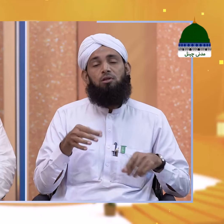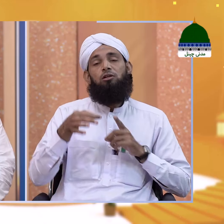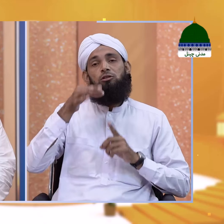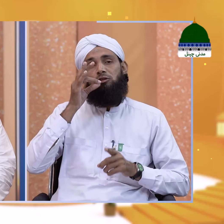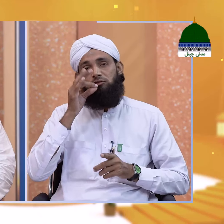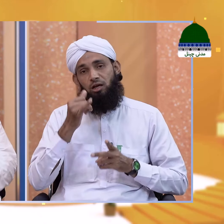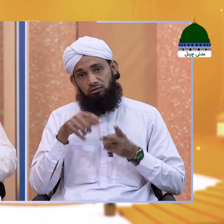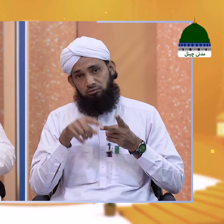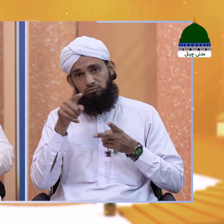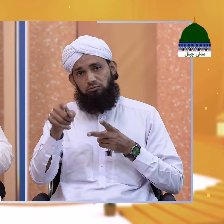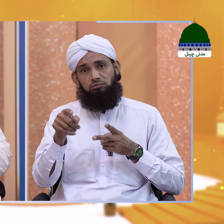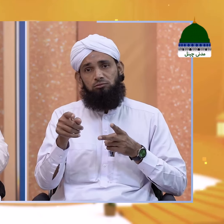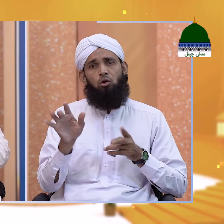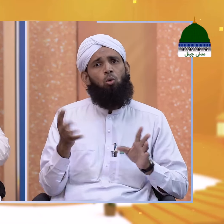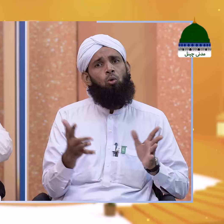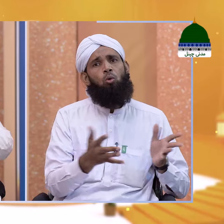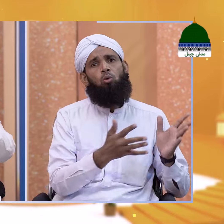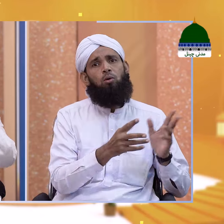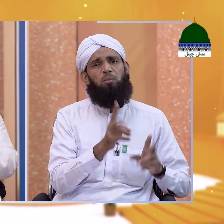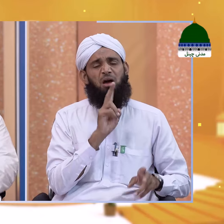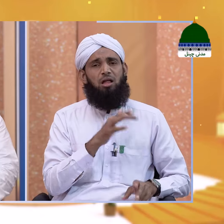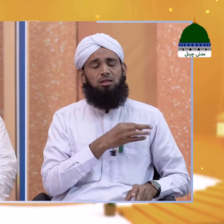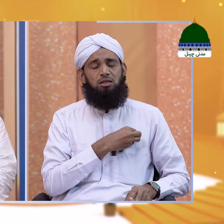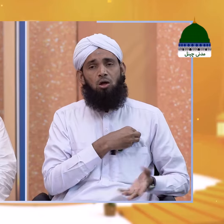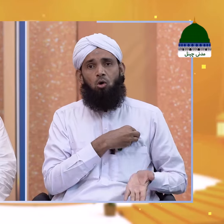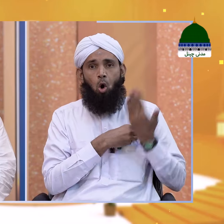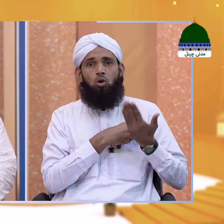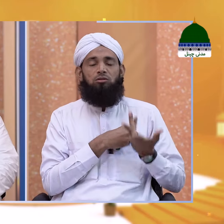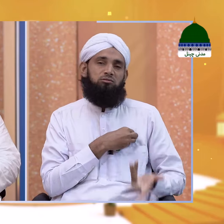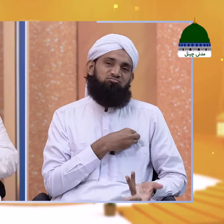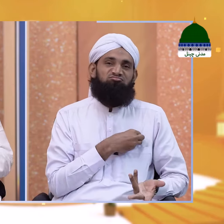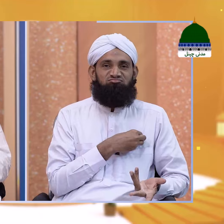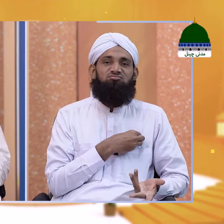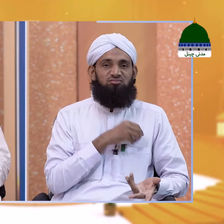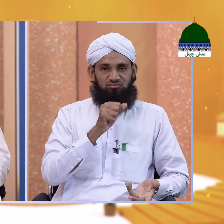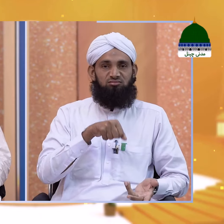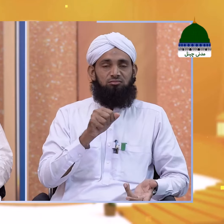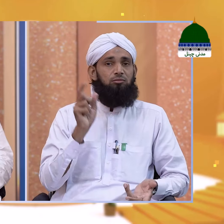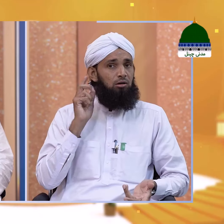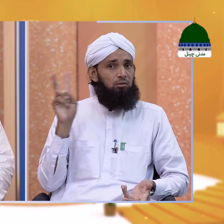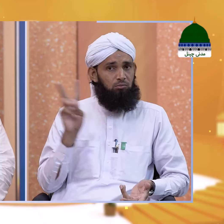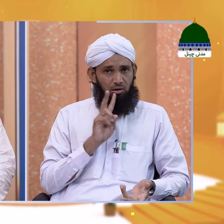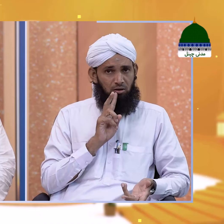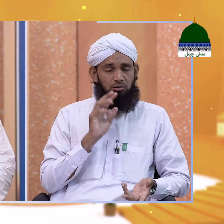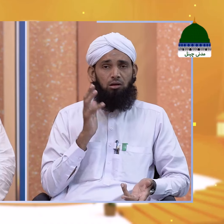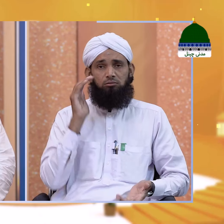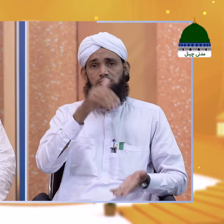تھے، بلکہ یہ تو اور میرا غم بڑھا کر چلے گئے۔ بعض دفعہ ایسا بھی سننے کو ملتا ہے۔ تو وہاں ہوتا کیا ہے کہ بندے